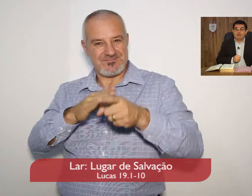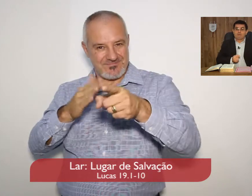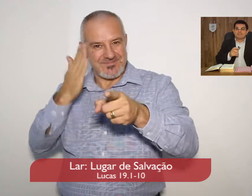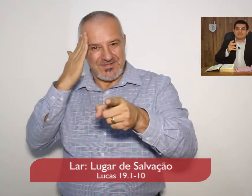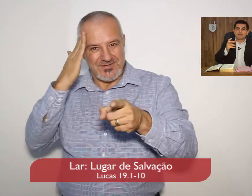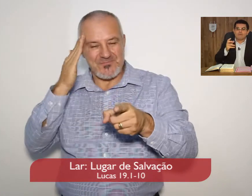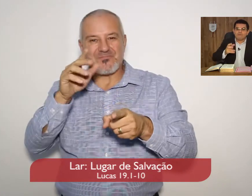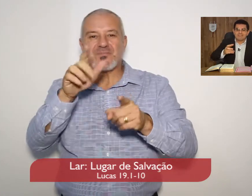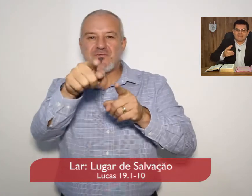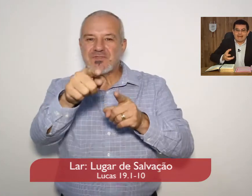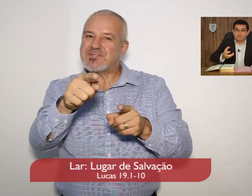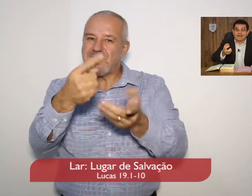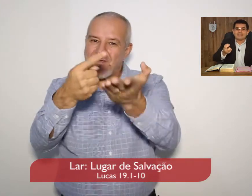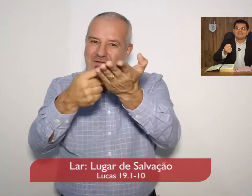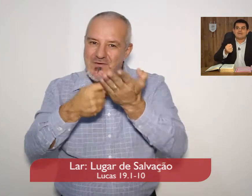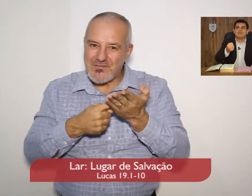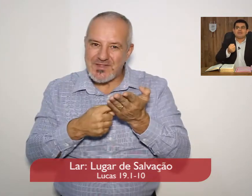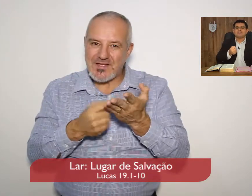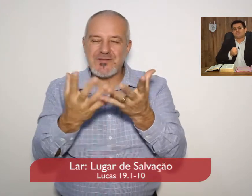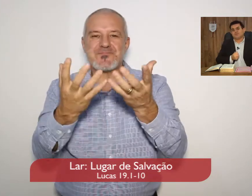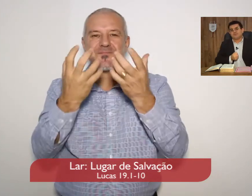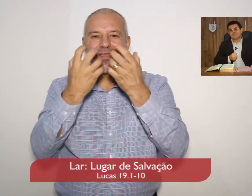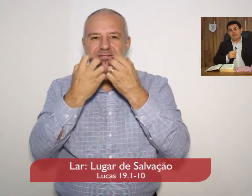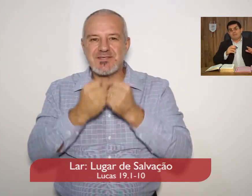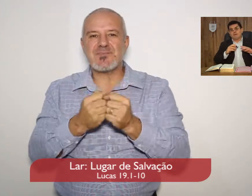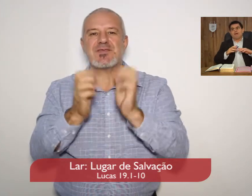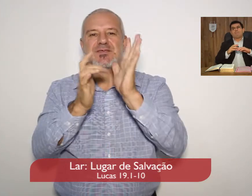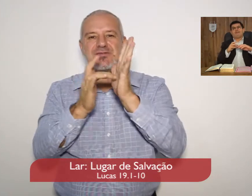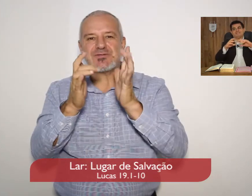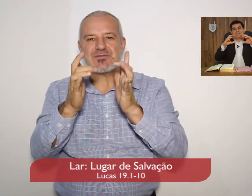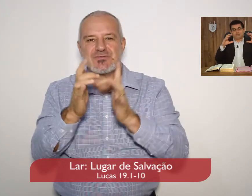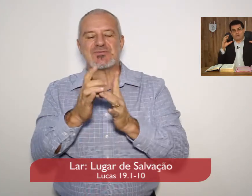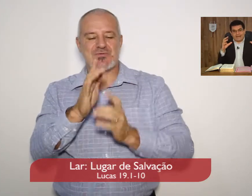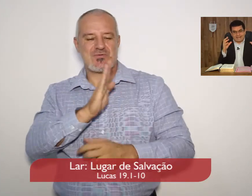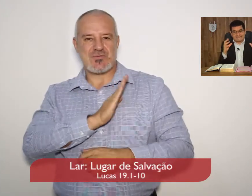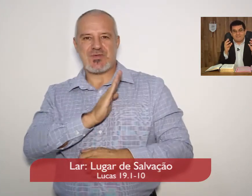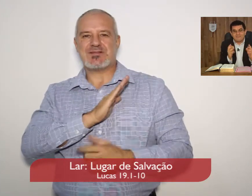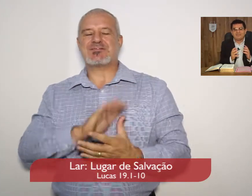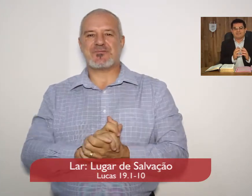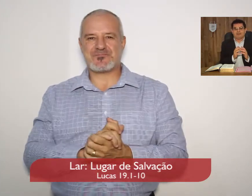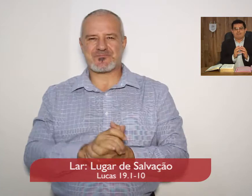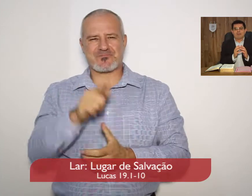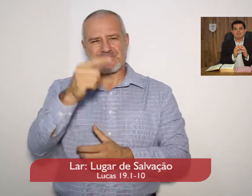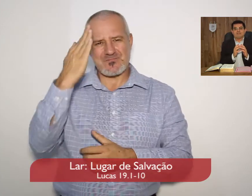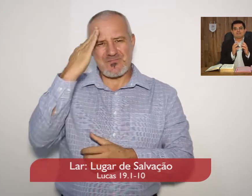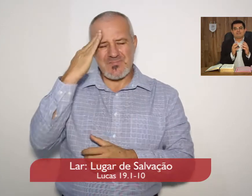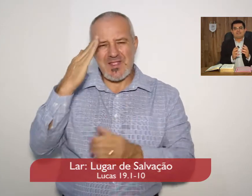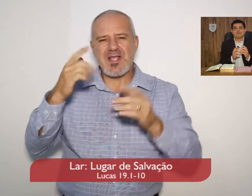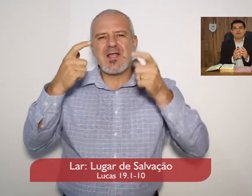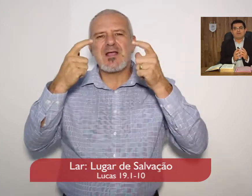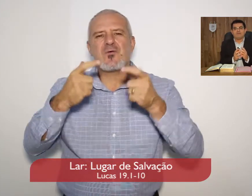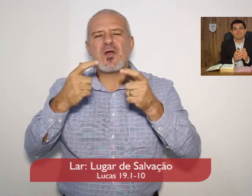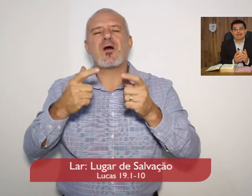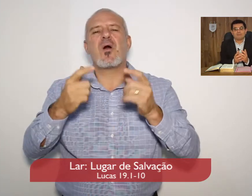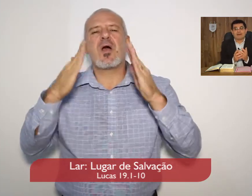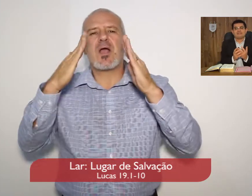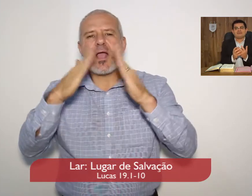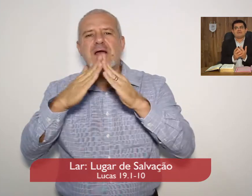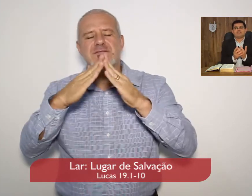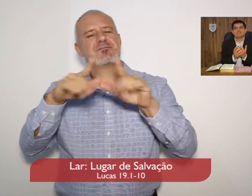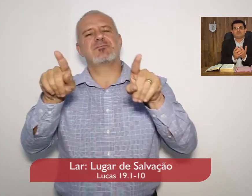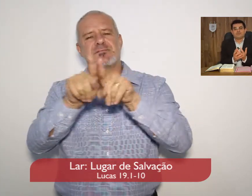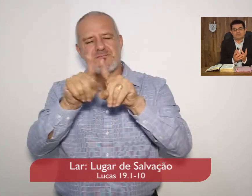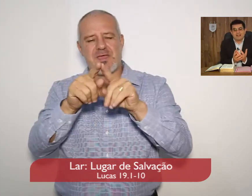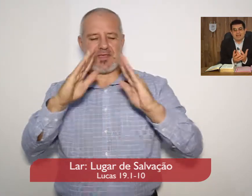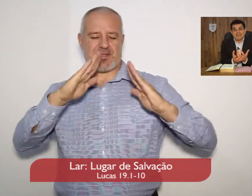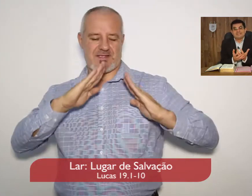querida, você é convidado a receber Jesus, não apenas na sua casa física, mas você também é convidado a